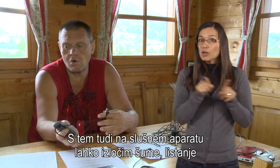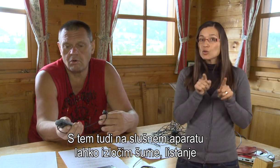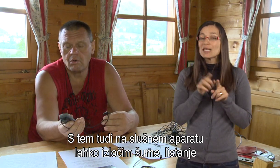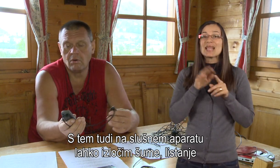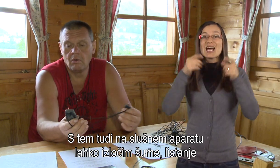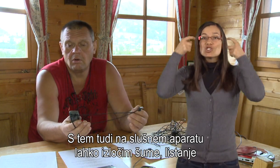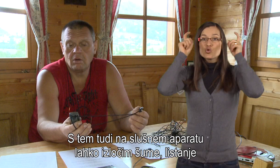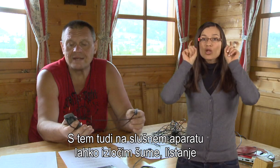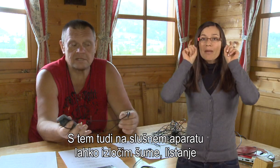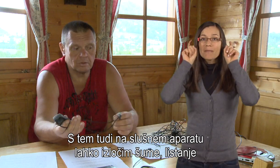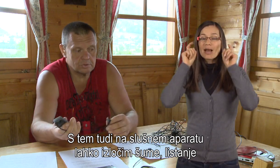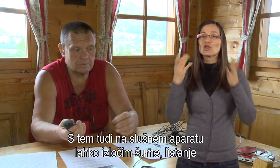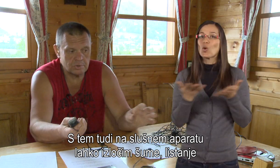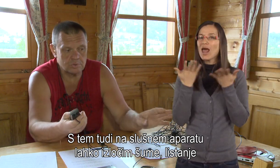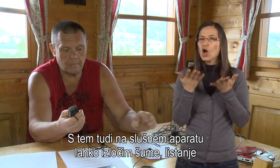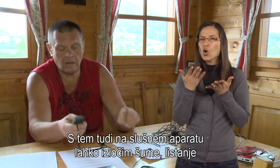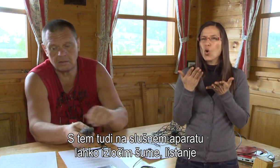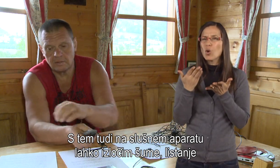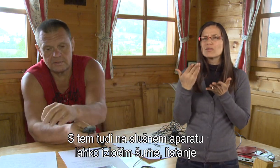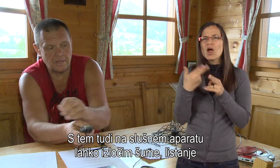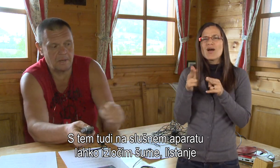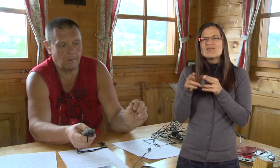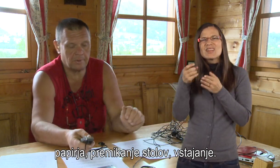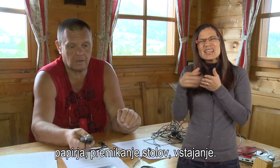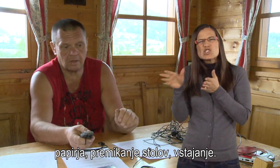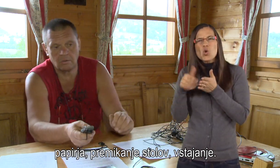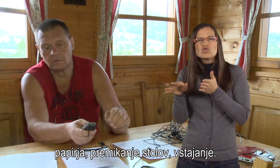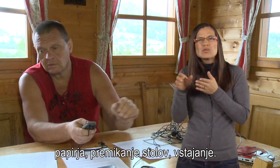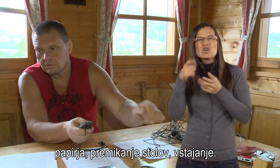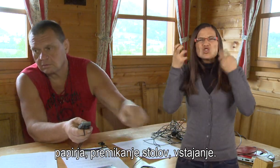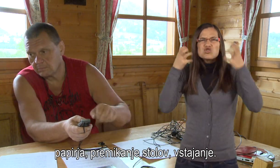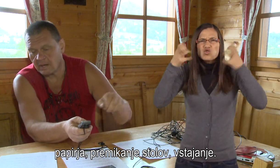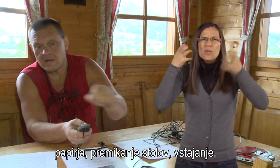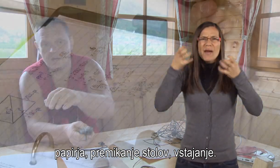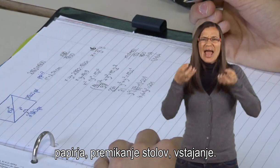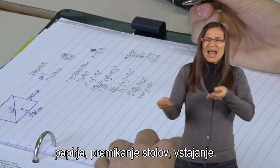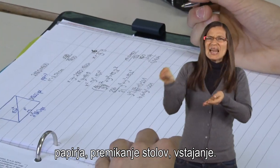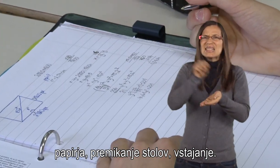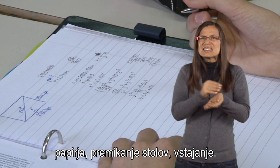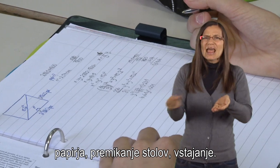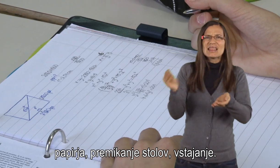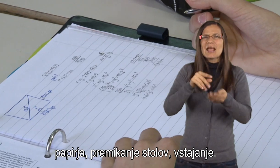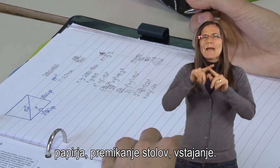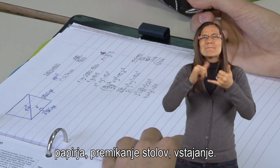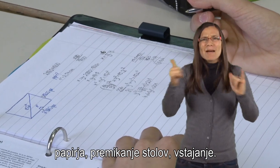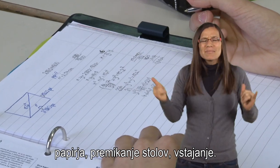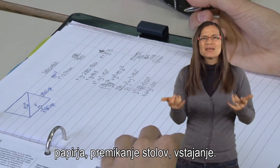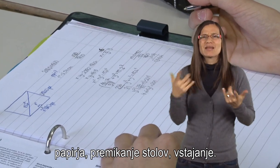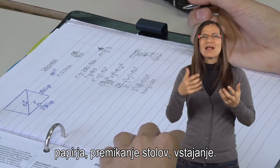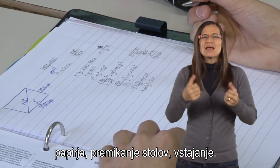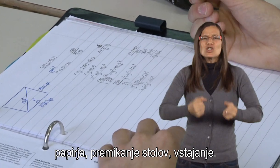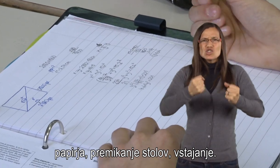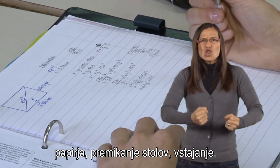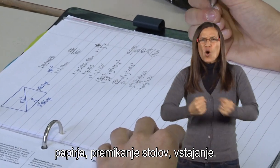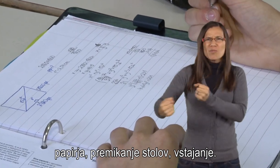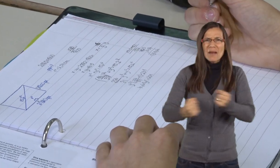lahko izločim šume, listanje papirjev, premikanje stolov,